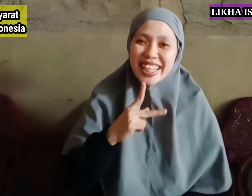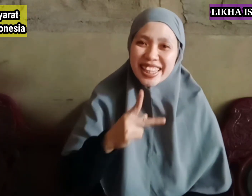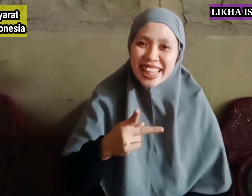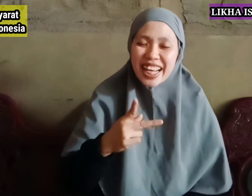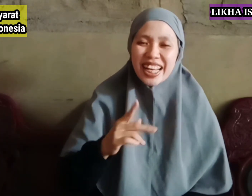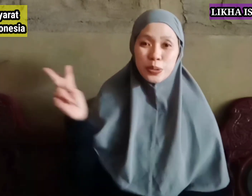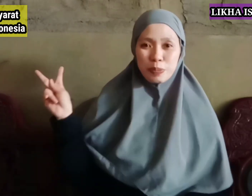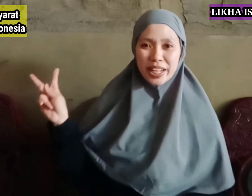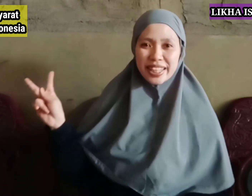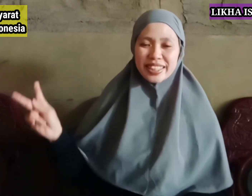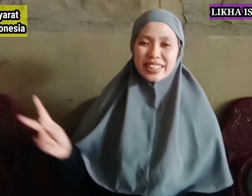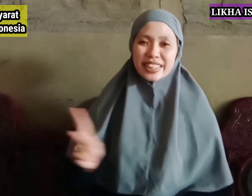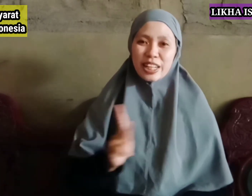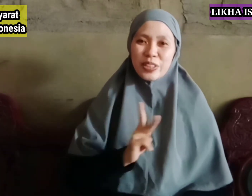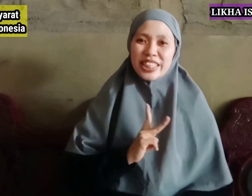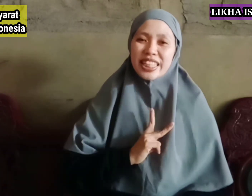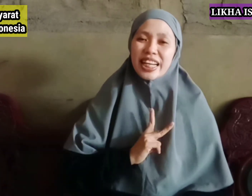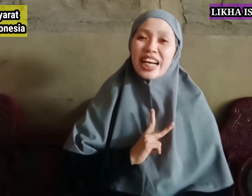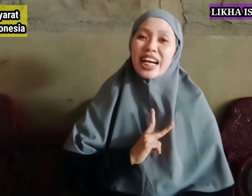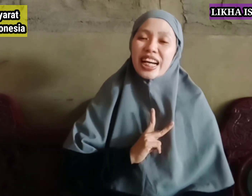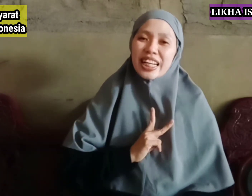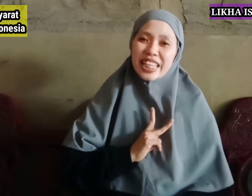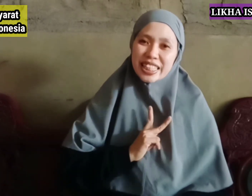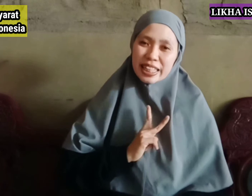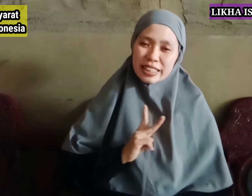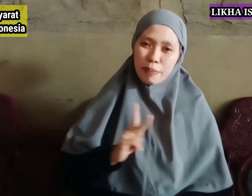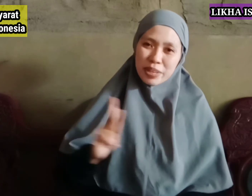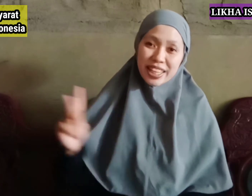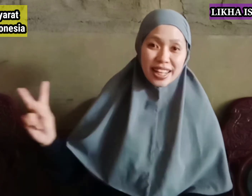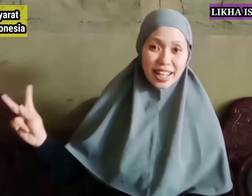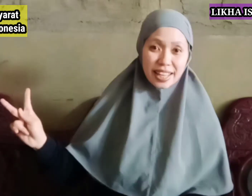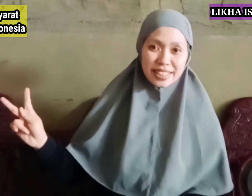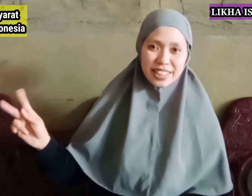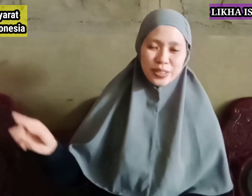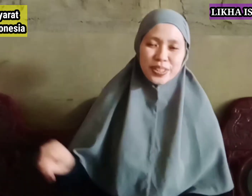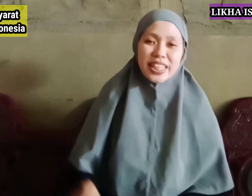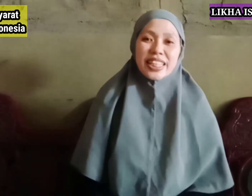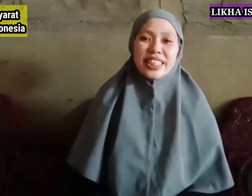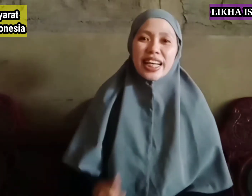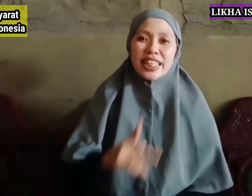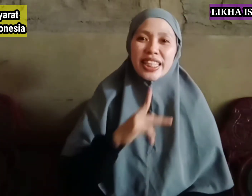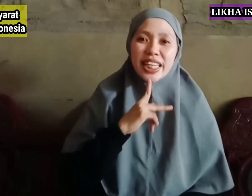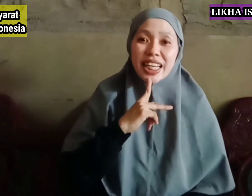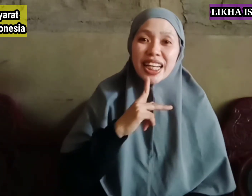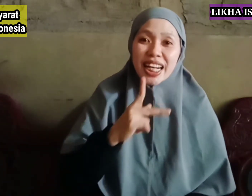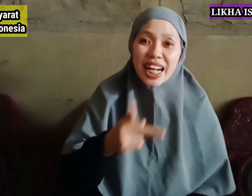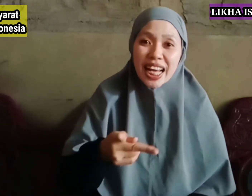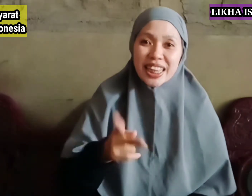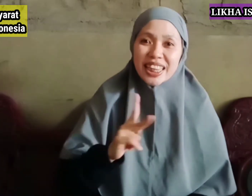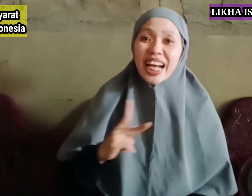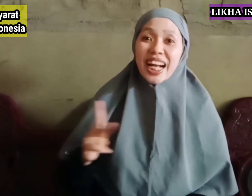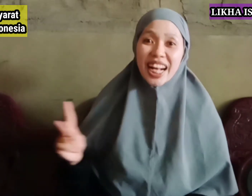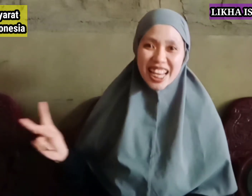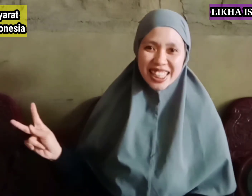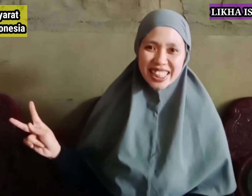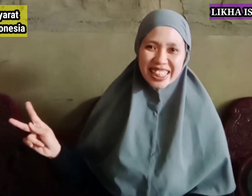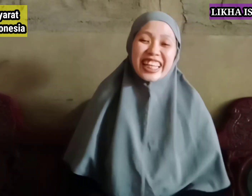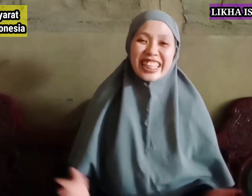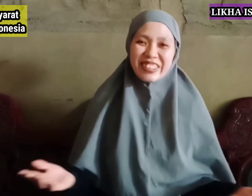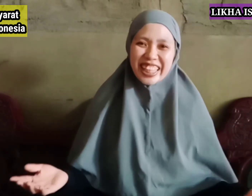Kata. Huruf K, taruh di dada, geser ke samping. Kan gitu. Jadi katakan. Kita ulangi